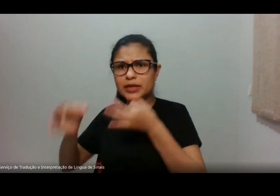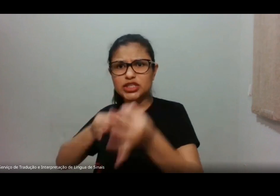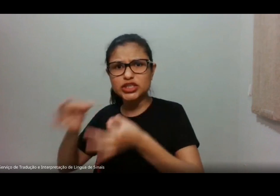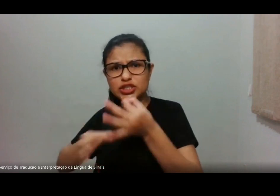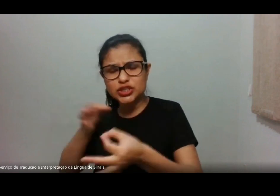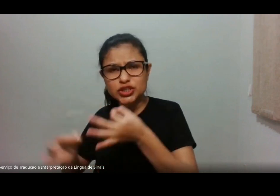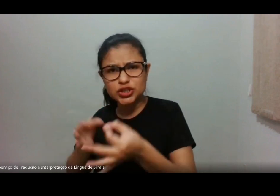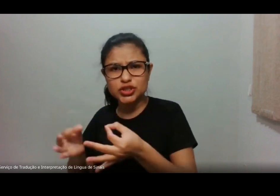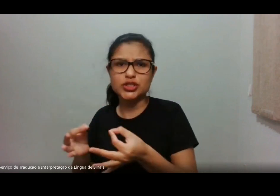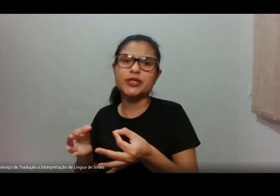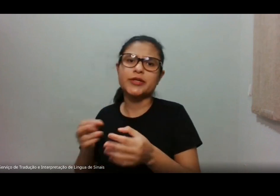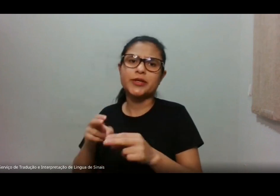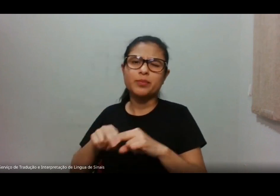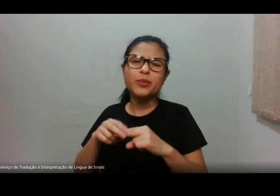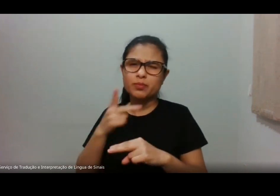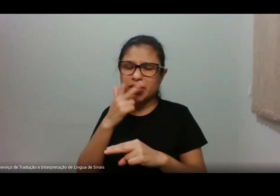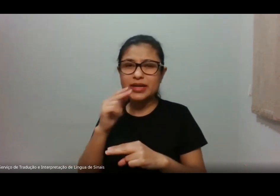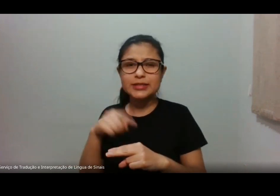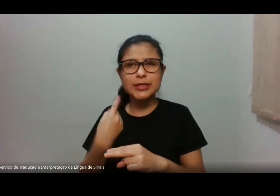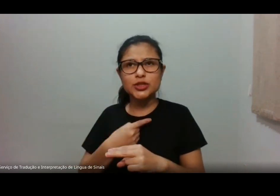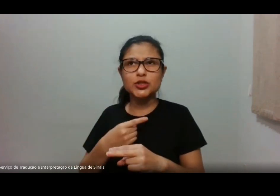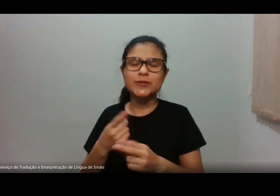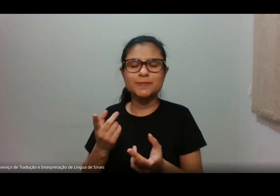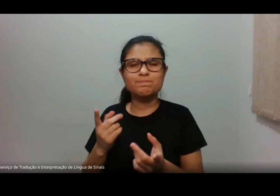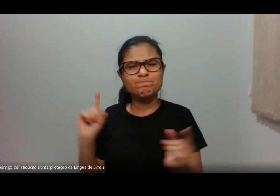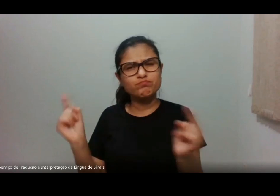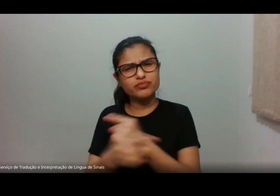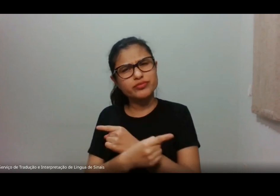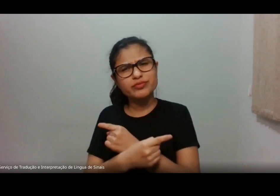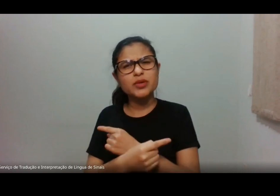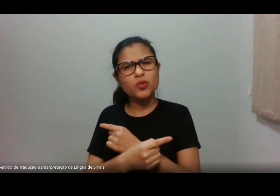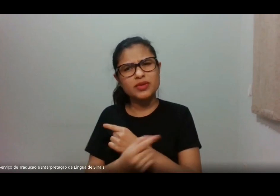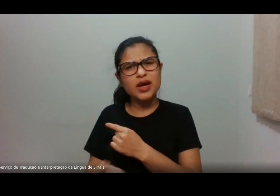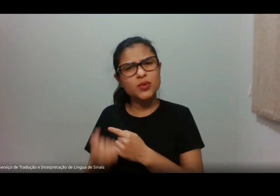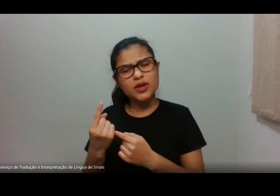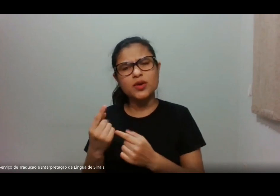a gente ainda fica meio perdido, fazendo um caminho inverso.